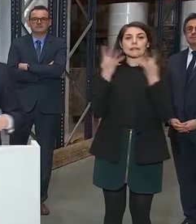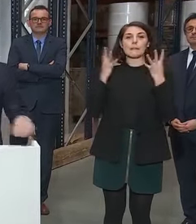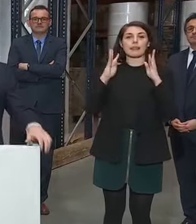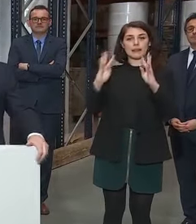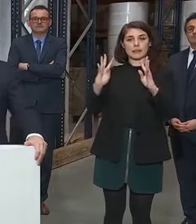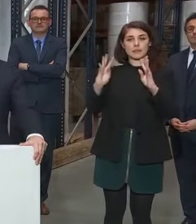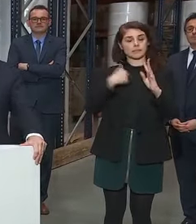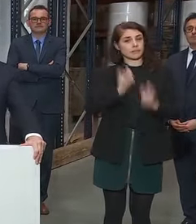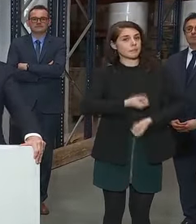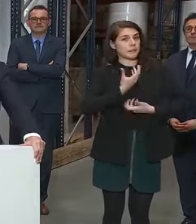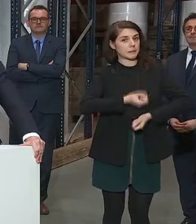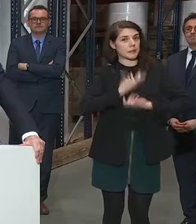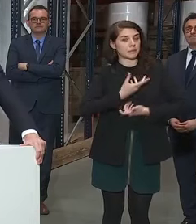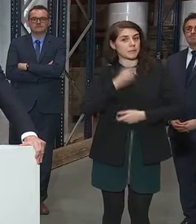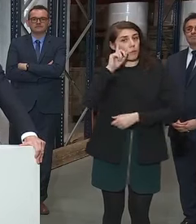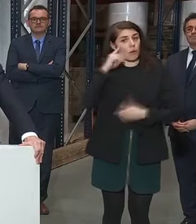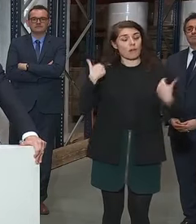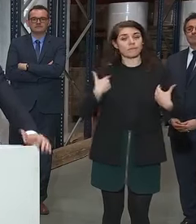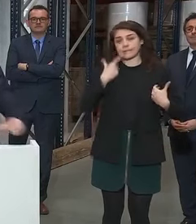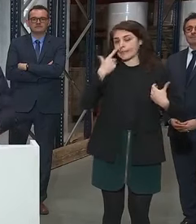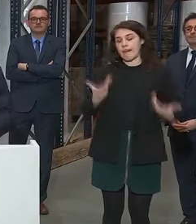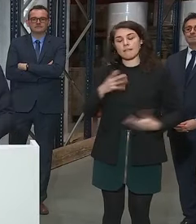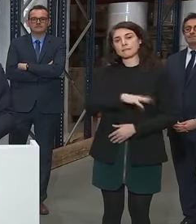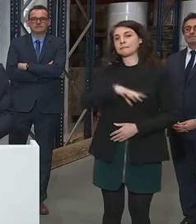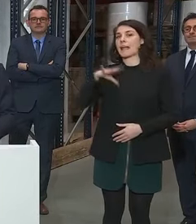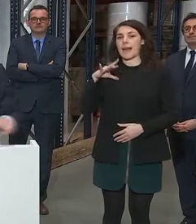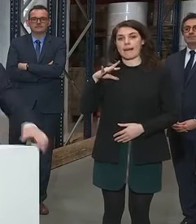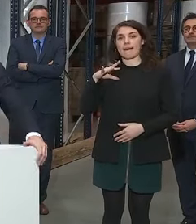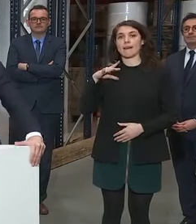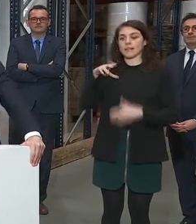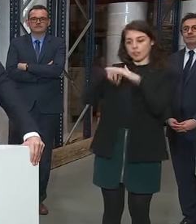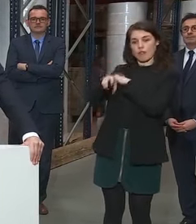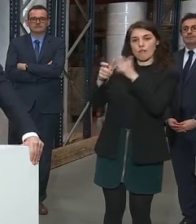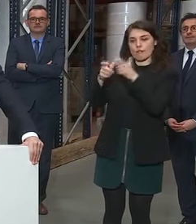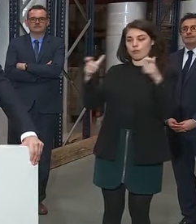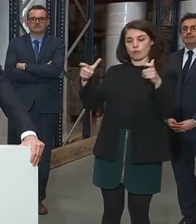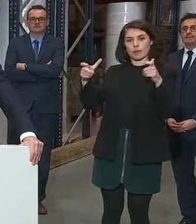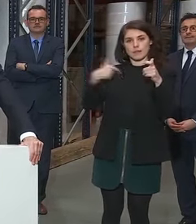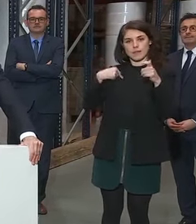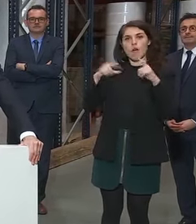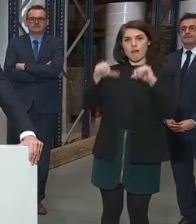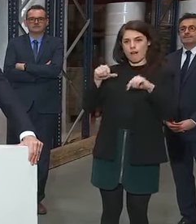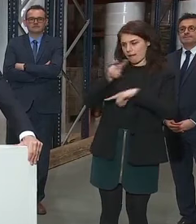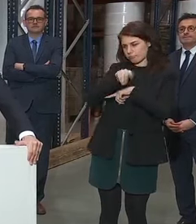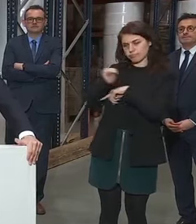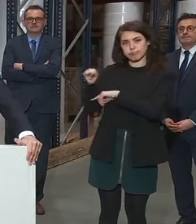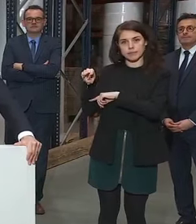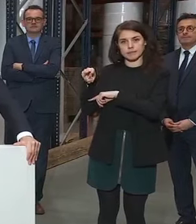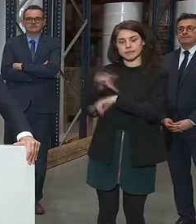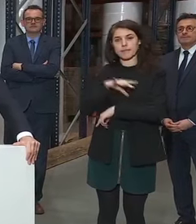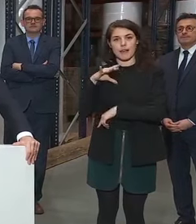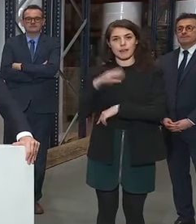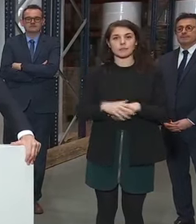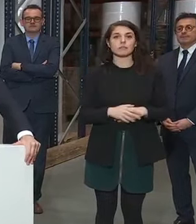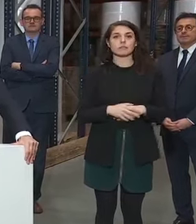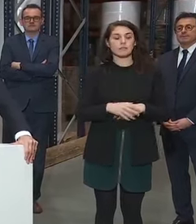fierté d'être là, dans cette usine, aux côtés des dirigeants et de ses salariés. Nous avons un combat contre le virus